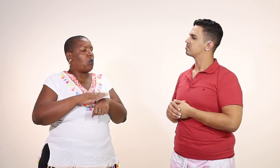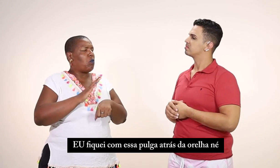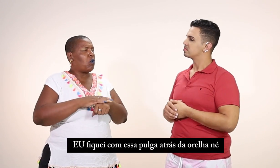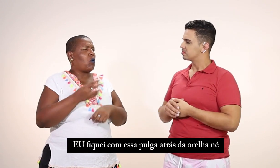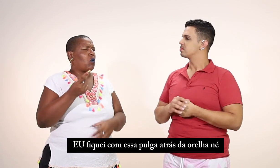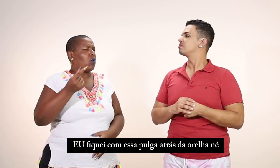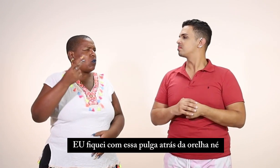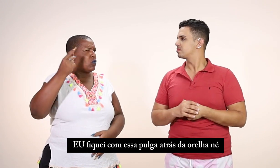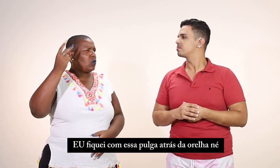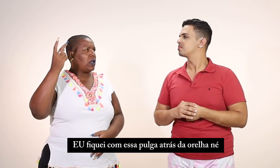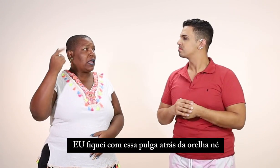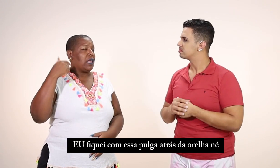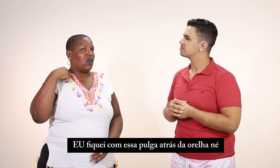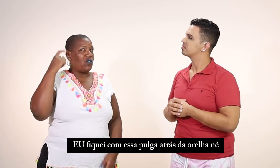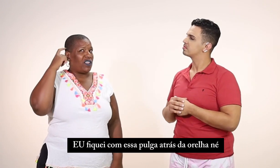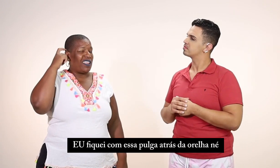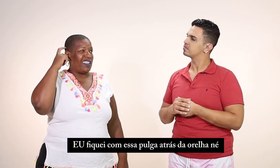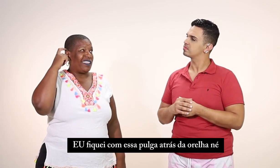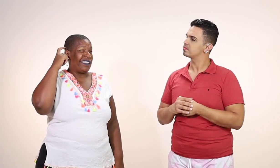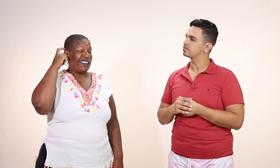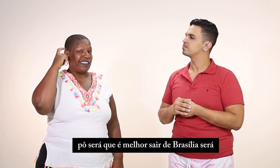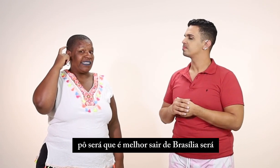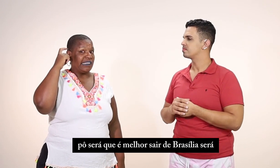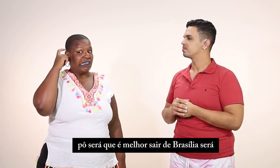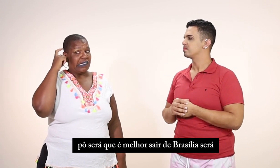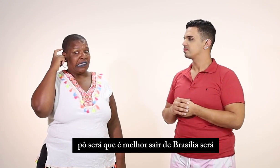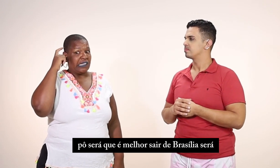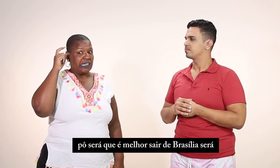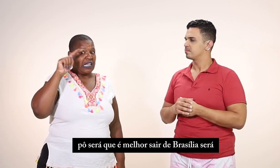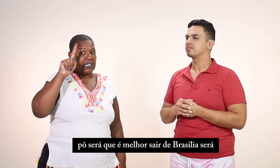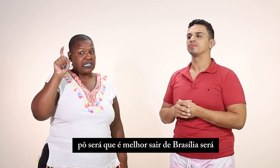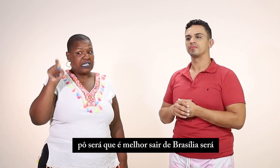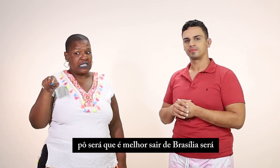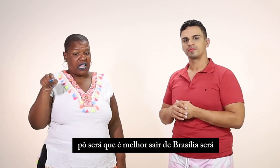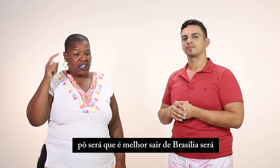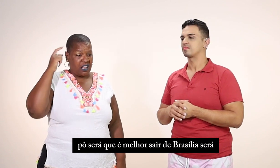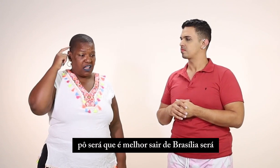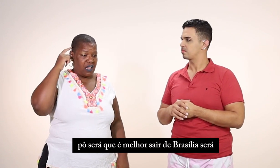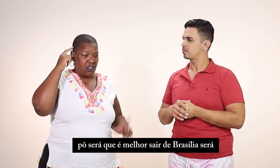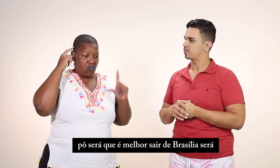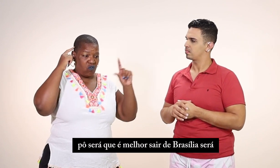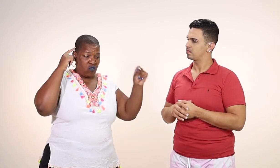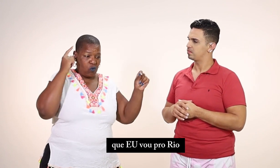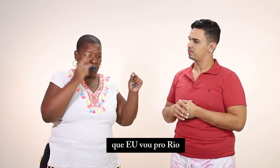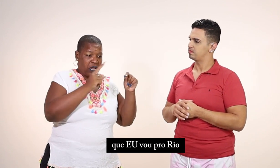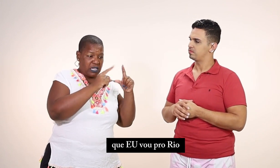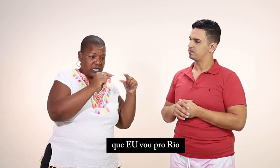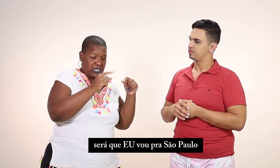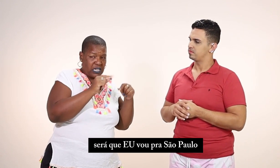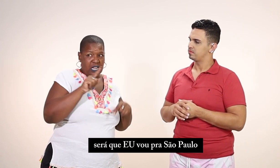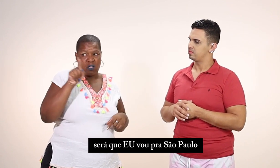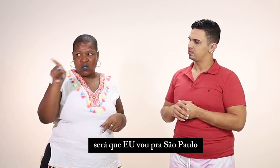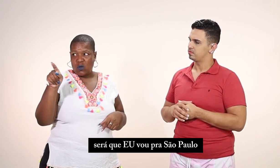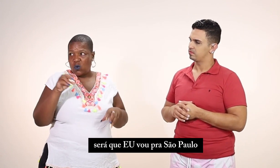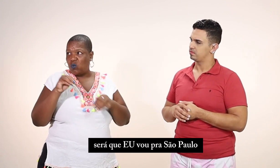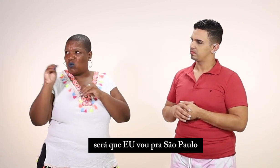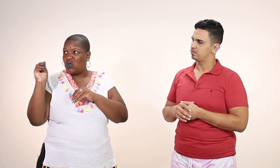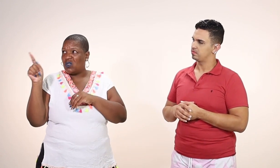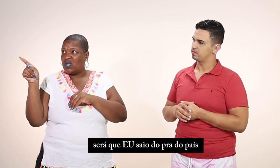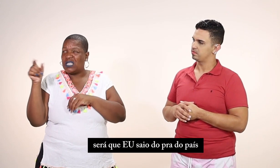eu fiquei com essa pulga atrás da orelha, né? Pô, será que é melhor sair de Brasília? Será que eu vou para o Rio? Será que eu vou para São Paulo? Será que eu